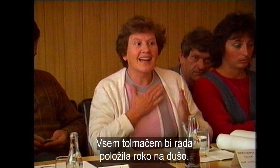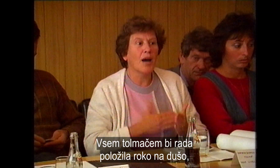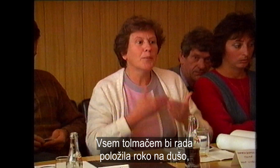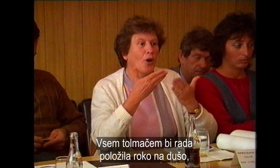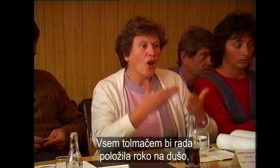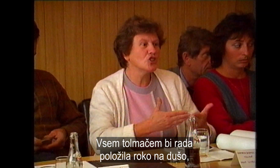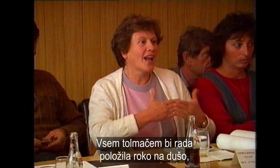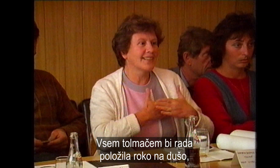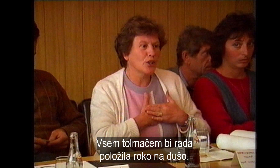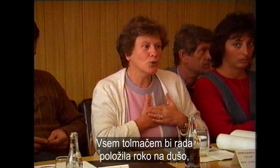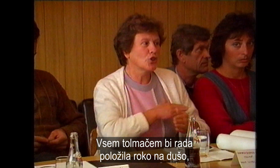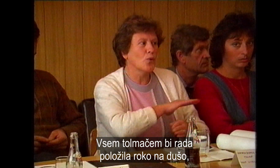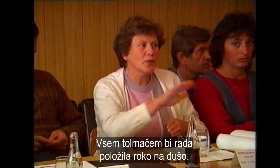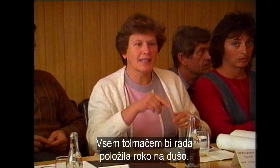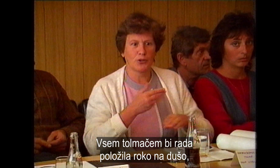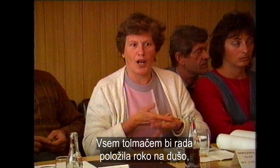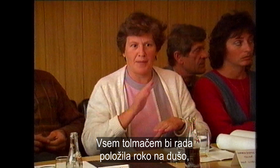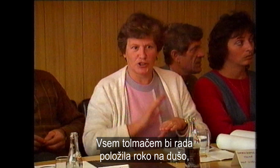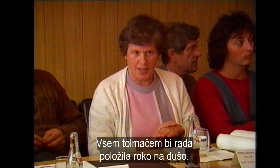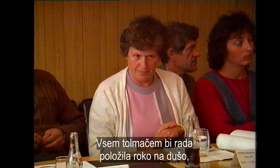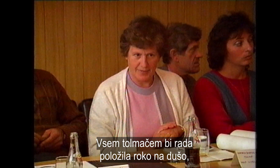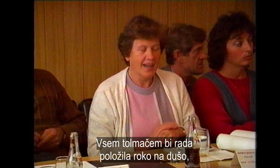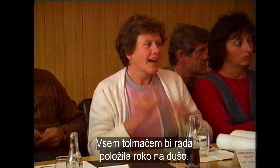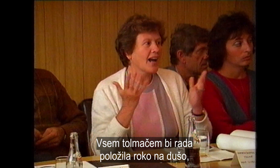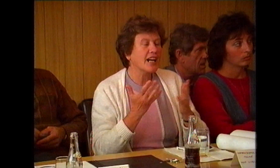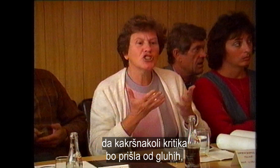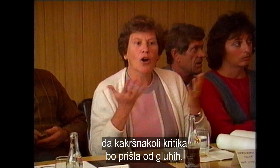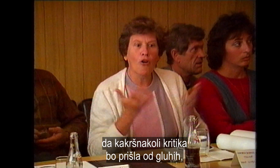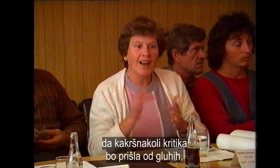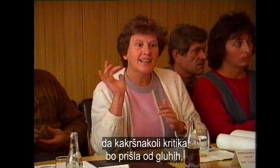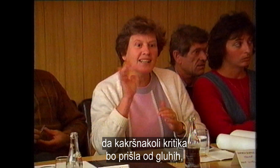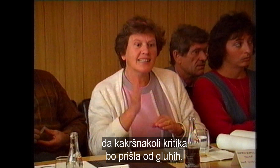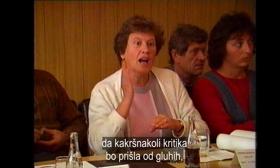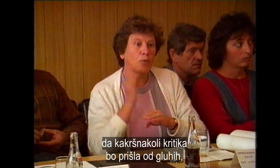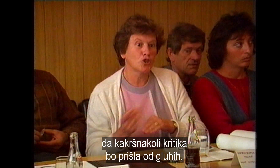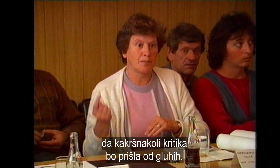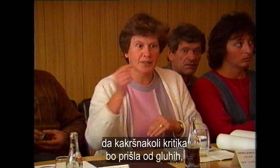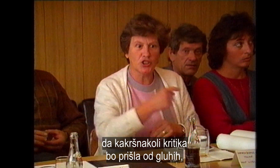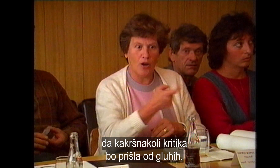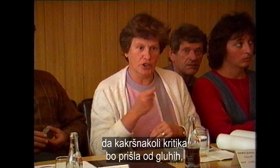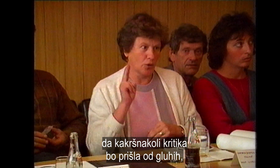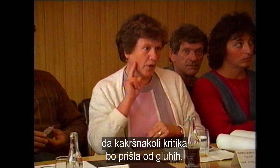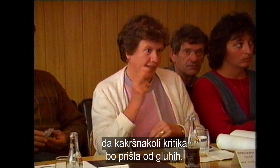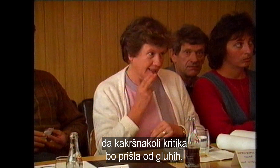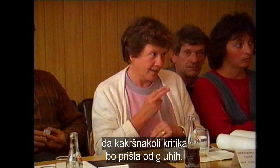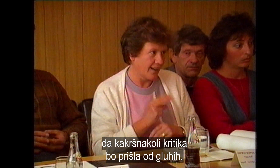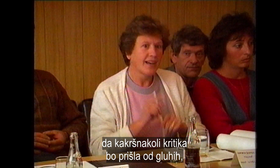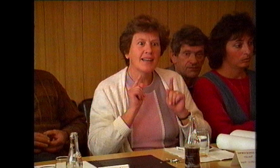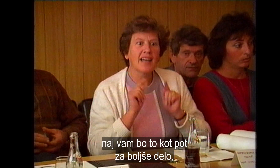Rada bi polovila na dušo vsem tolmačem, kakšna koli kritika Boga duša odprosi. Naj